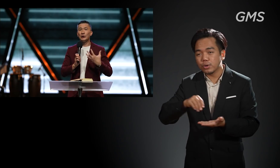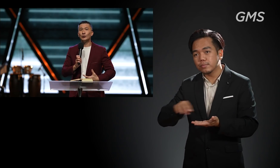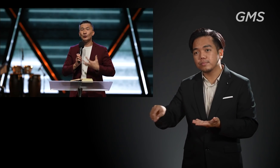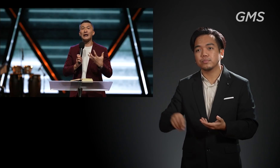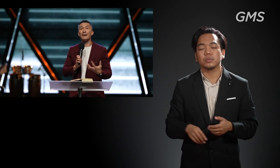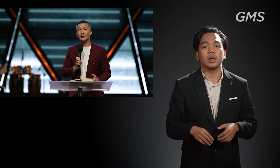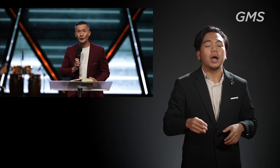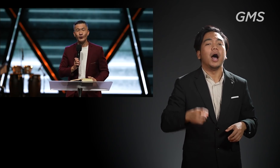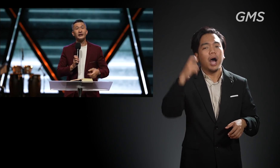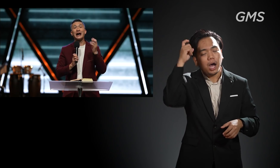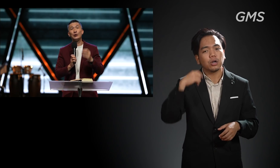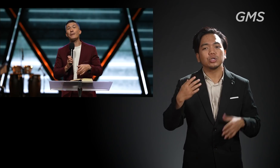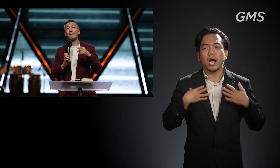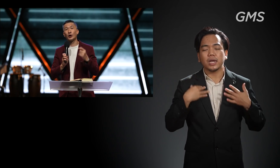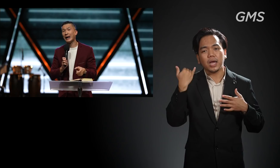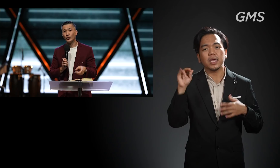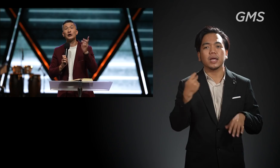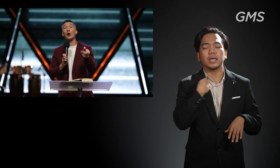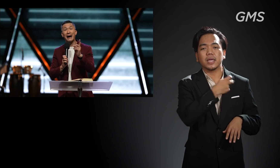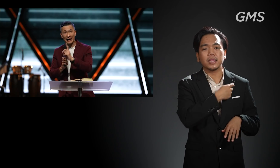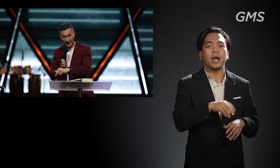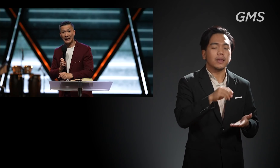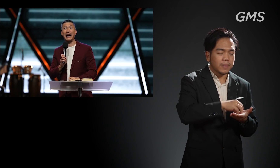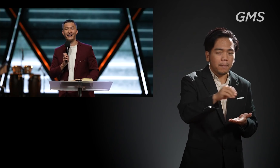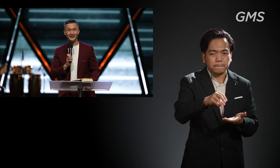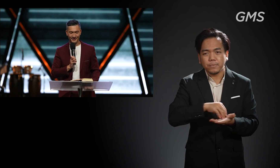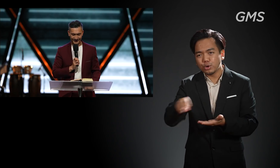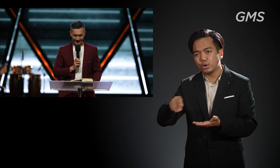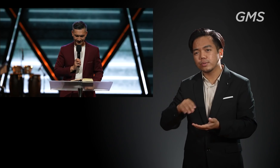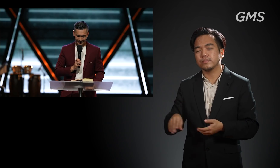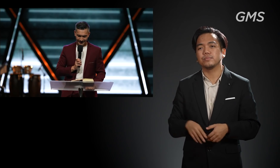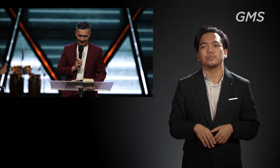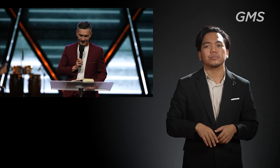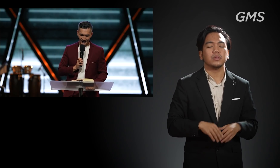dengan penuh ucapan syukur. Jangan lupa berdoa dulu kalau makan beneran.